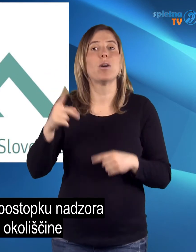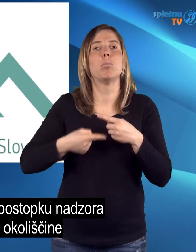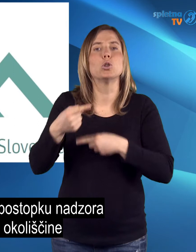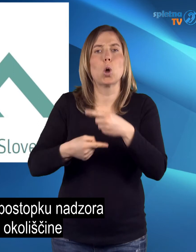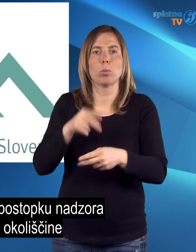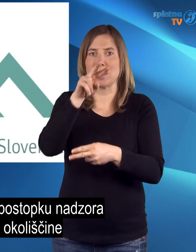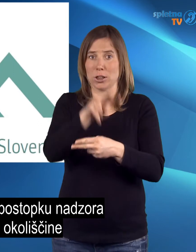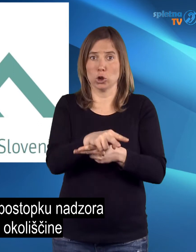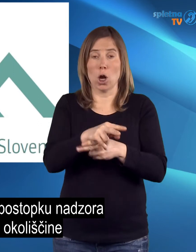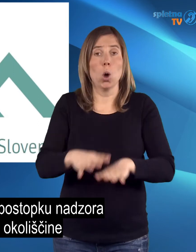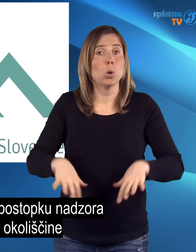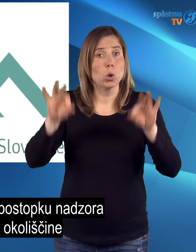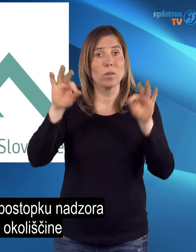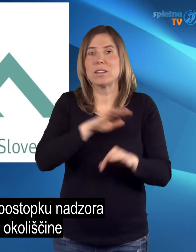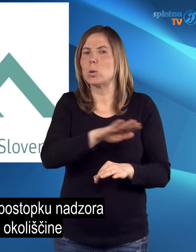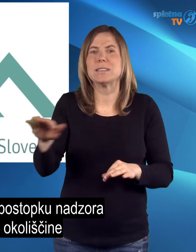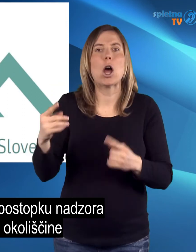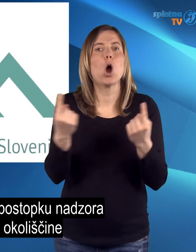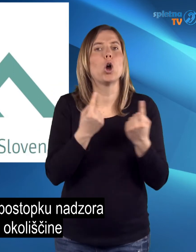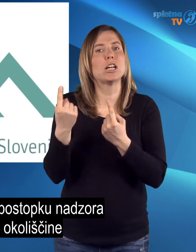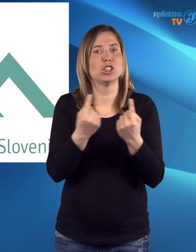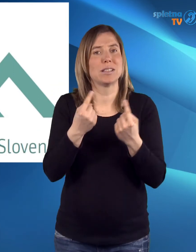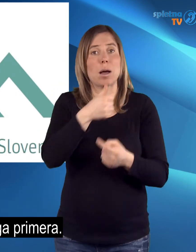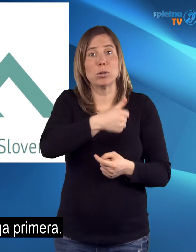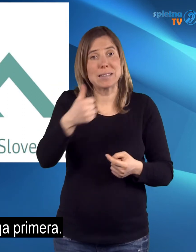ugotoviti vse okoliščine posameznega primera.